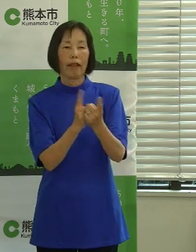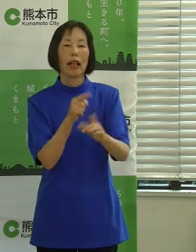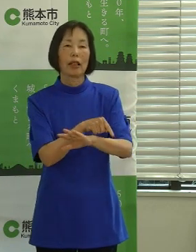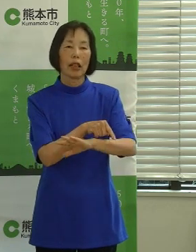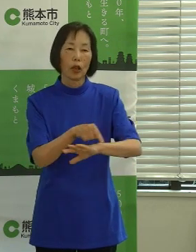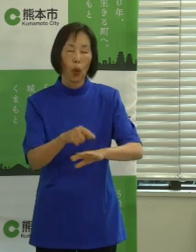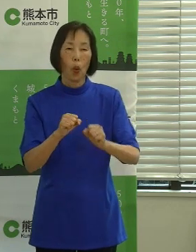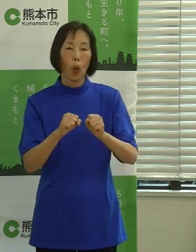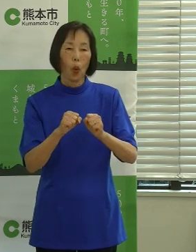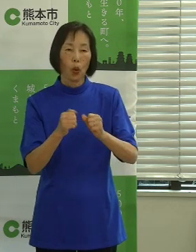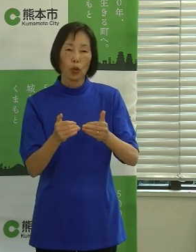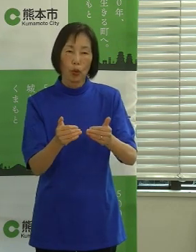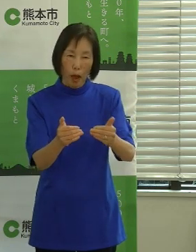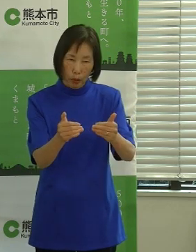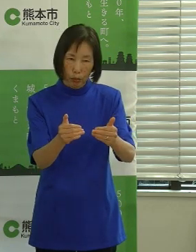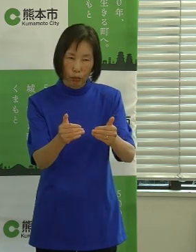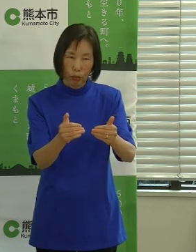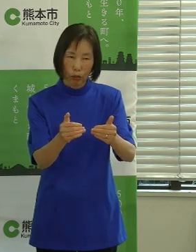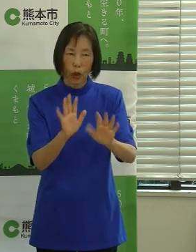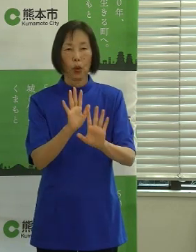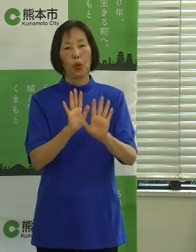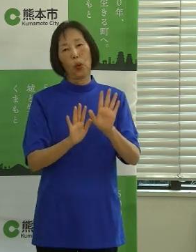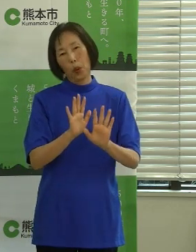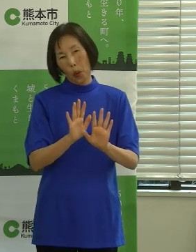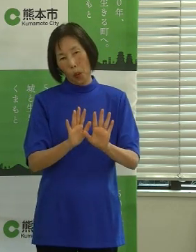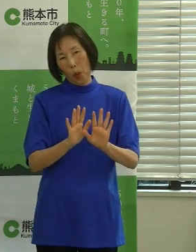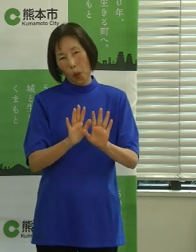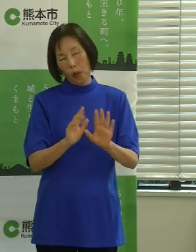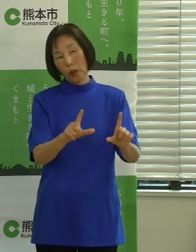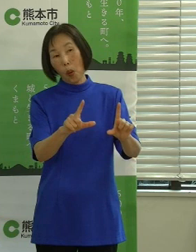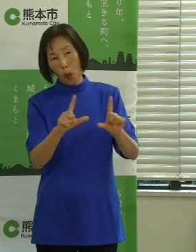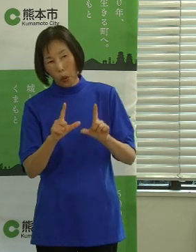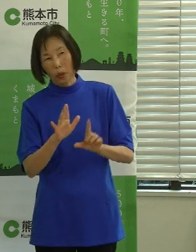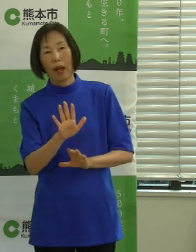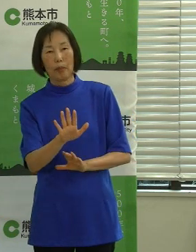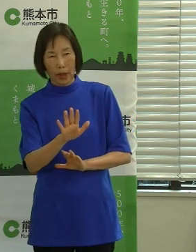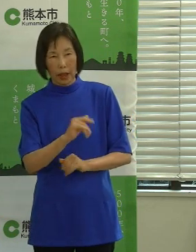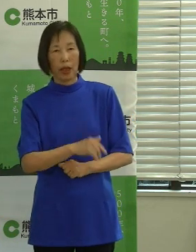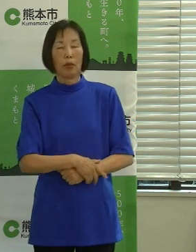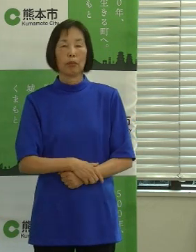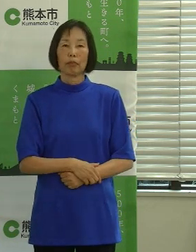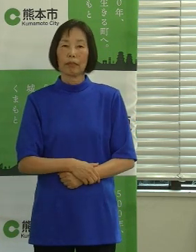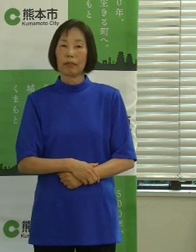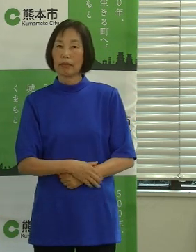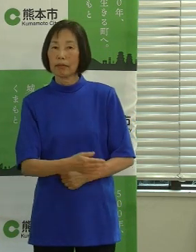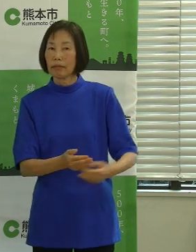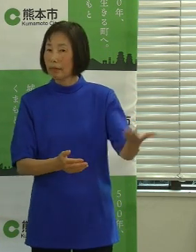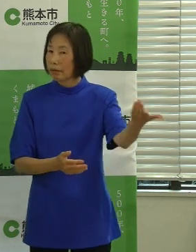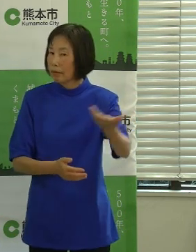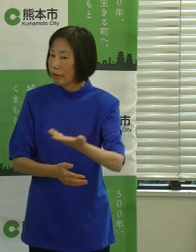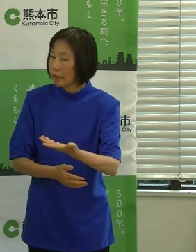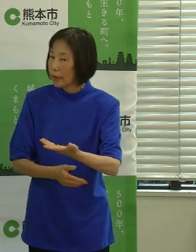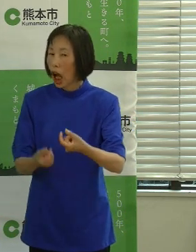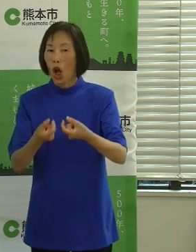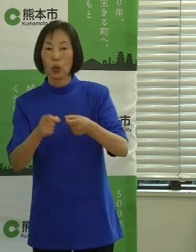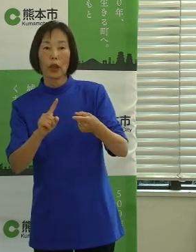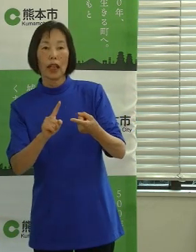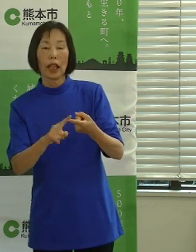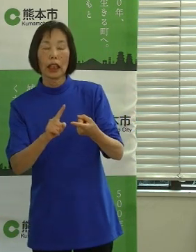打っていくということで、今のところ報告があったところでございます。 はい、